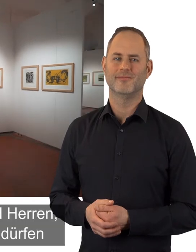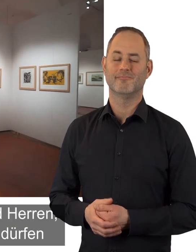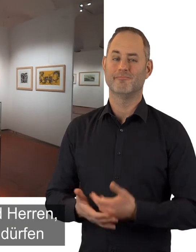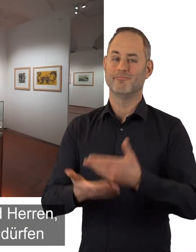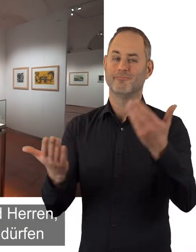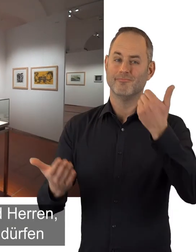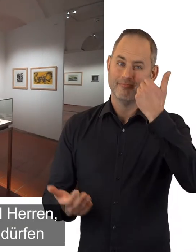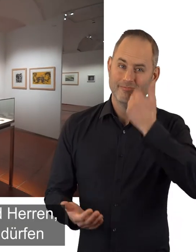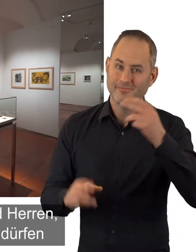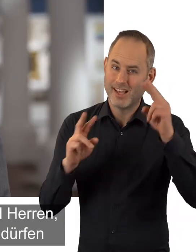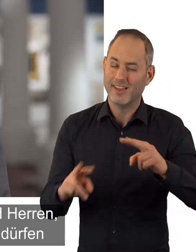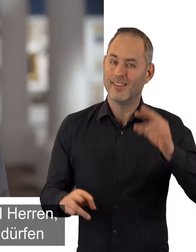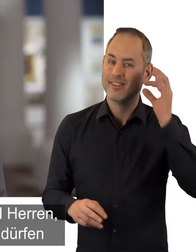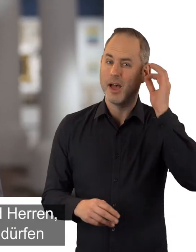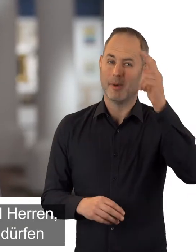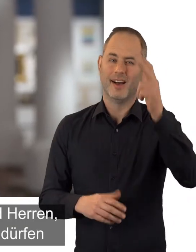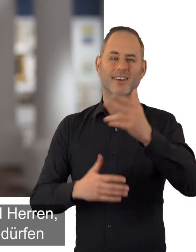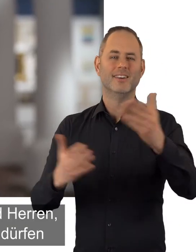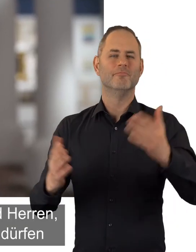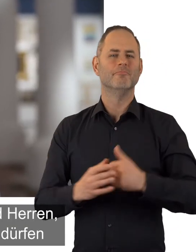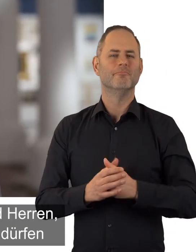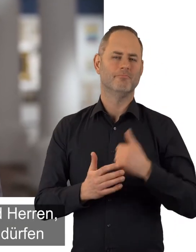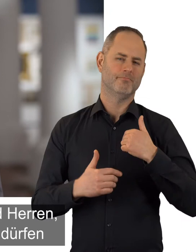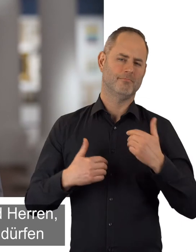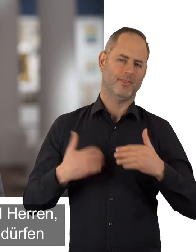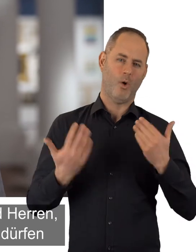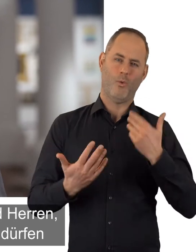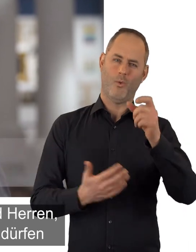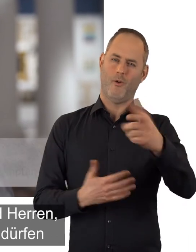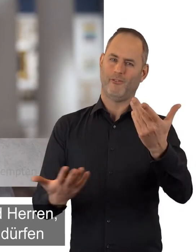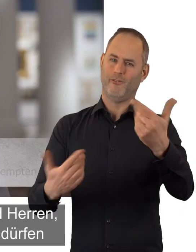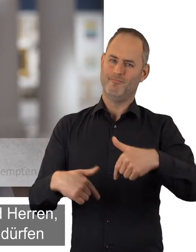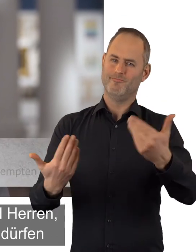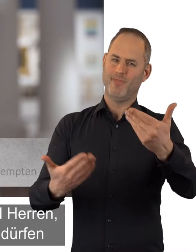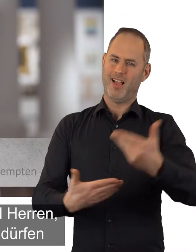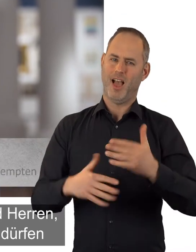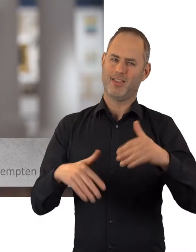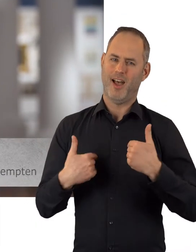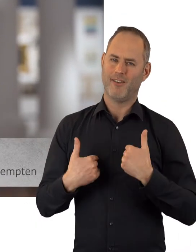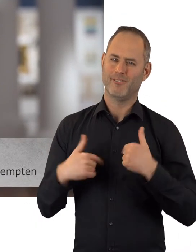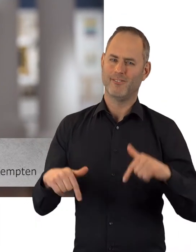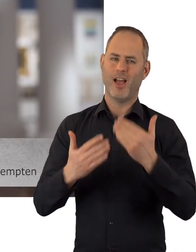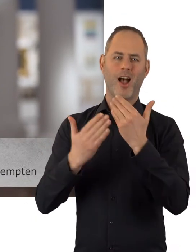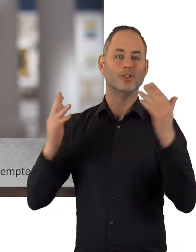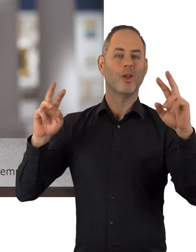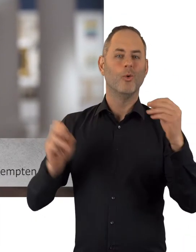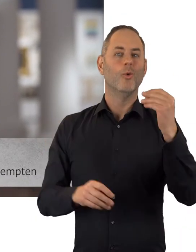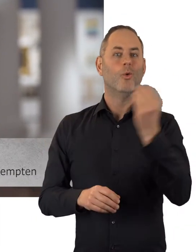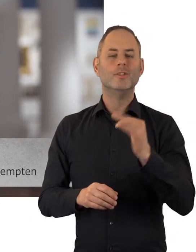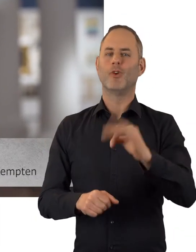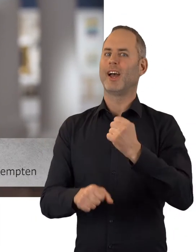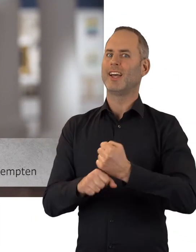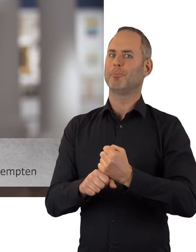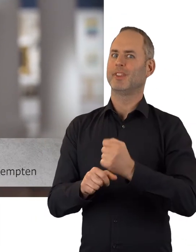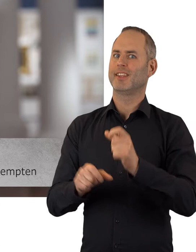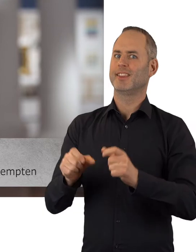Meine sehr geehrten Damen und Herren, ich freue mich, Sie einladen zu dürfen zu dieser Ausstellung Kunst für